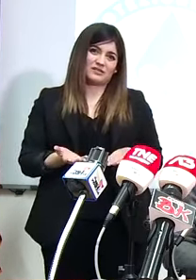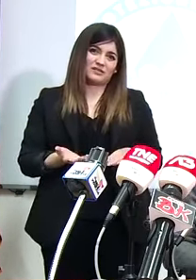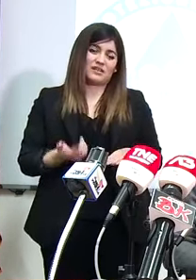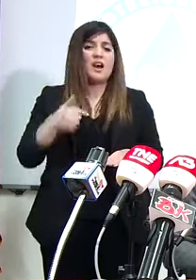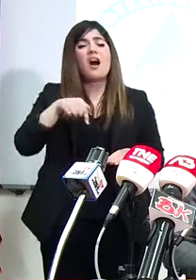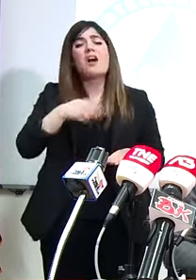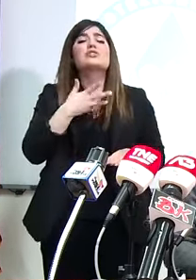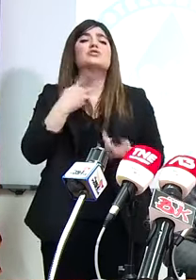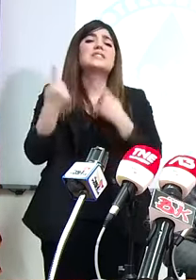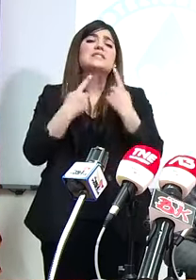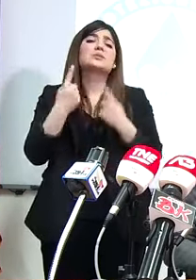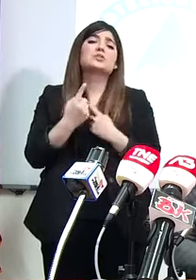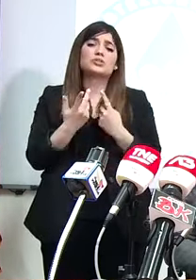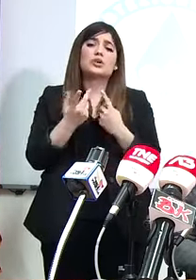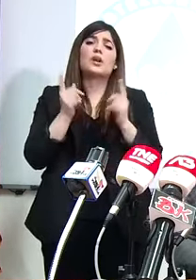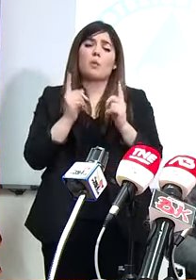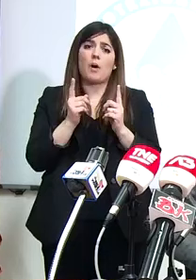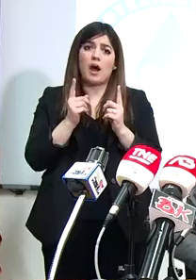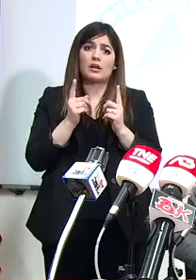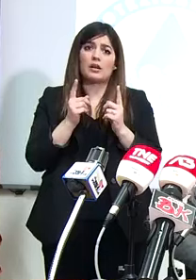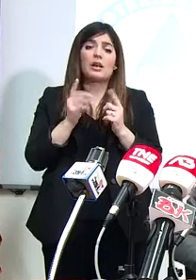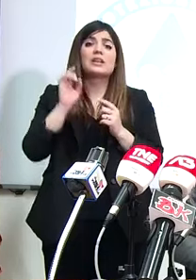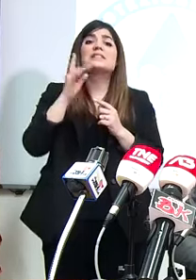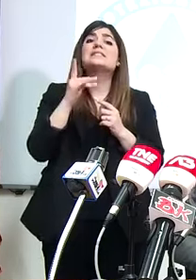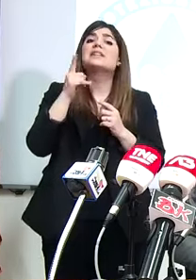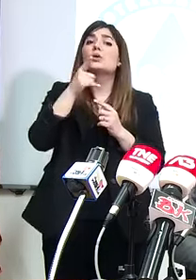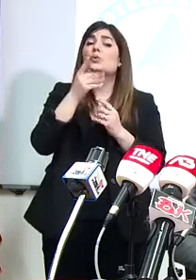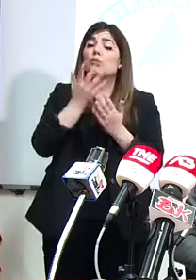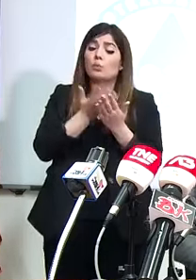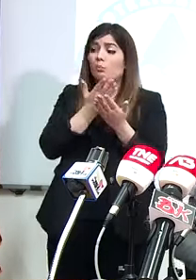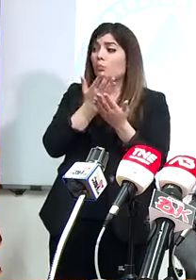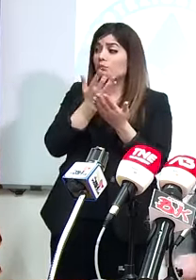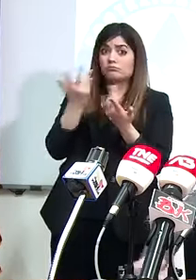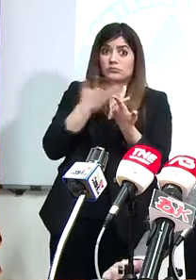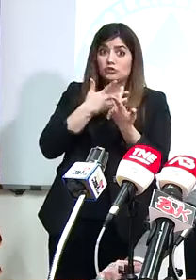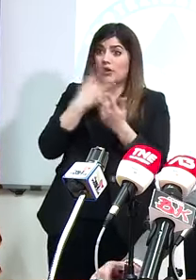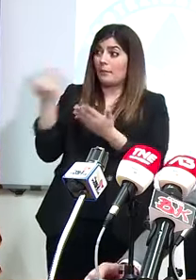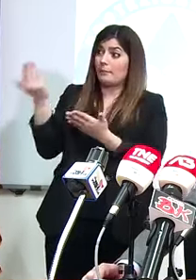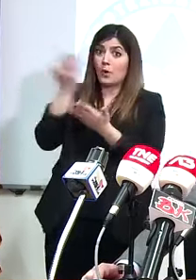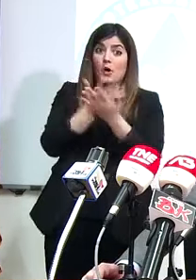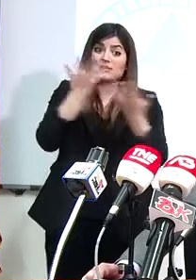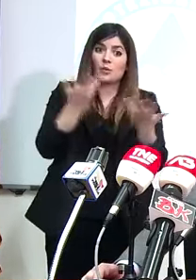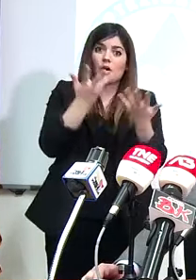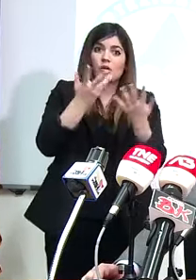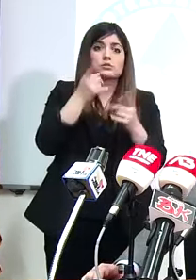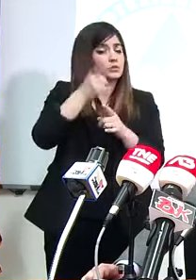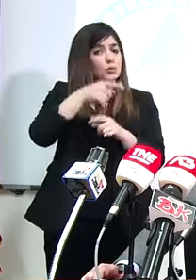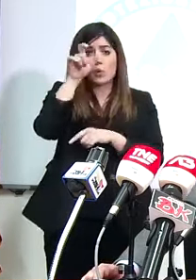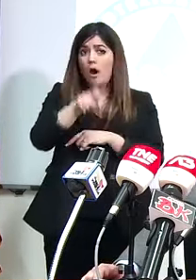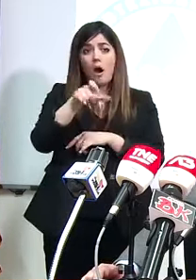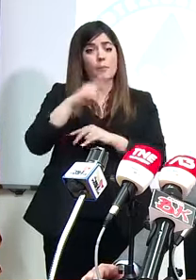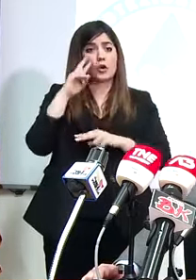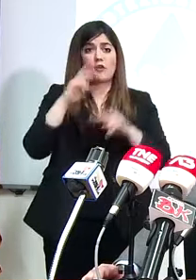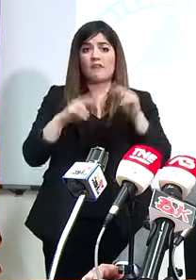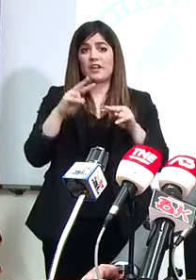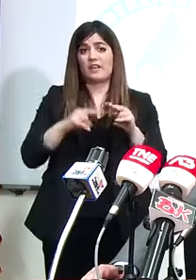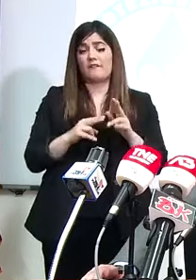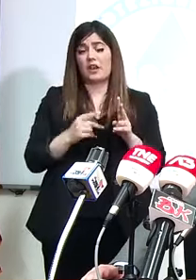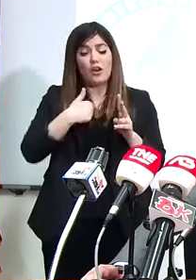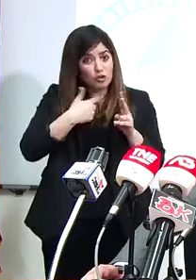è l'obbligo di verificare se è vero no perché sapete io le ho viste alcune attività fatte